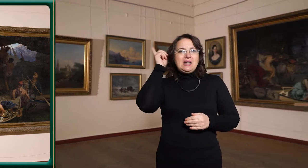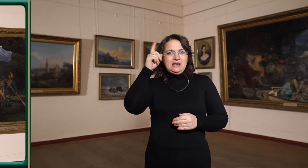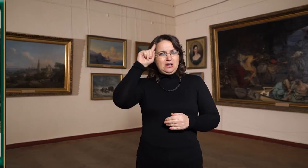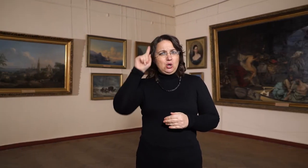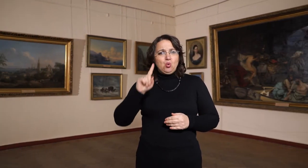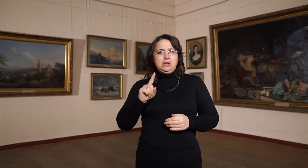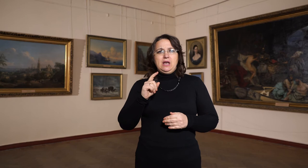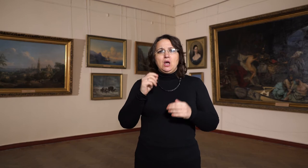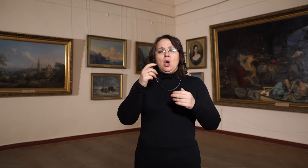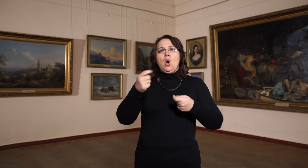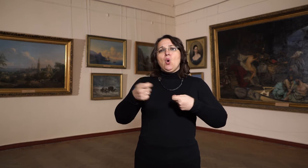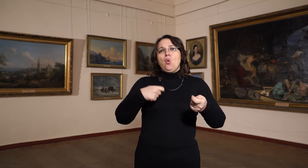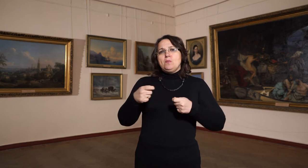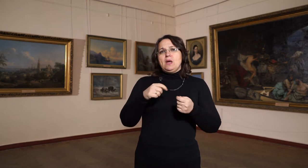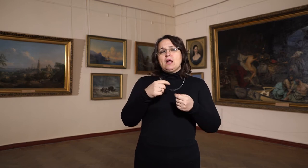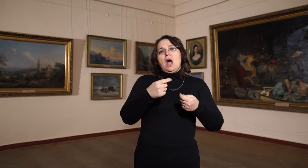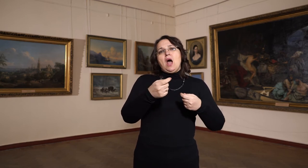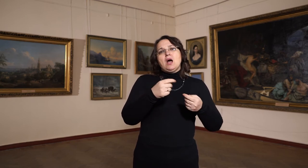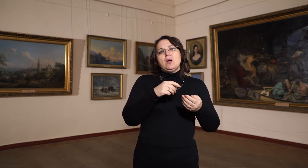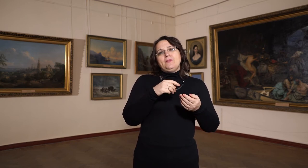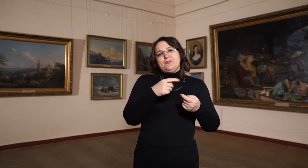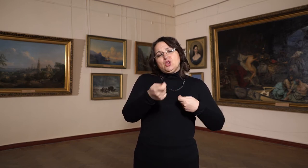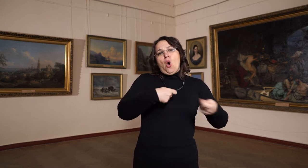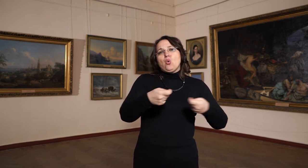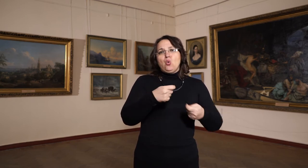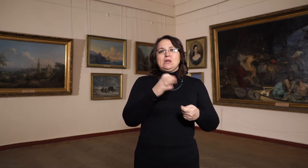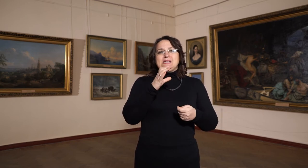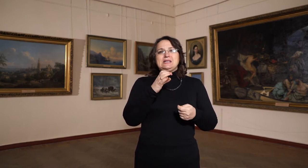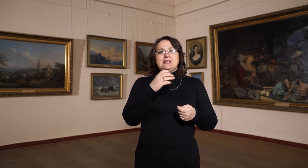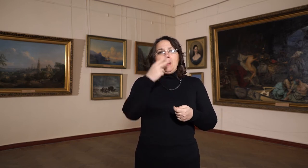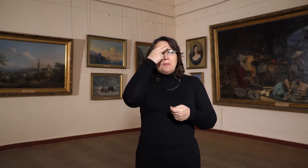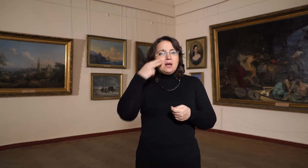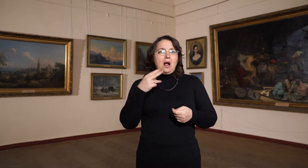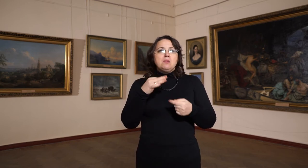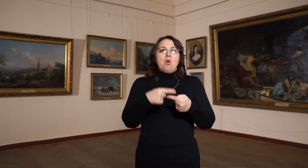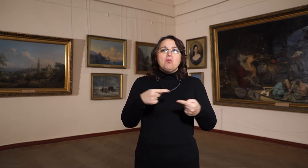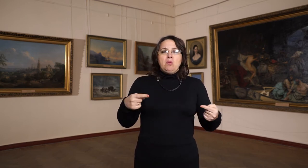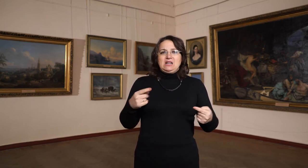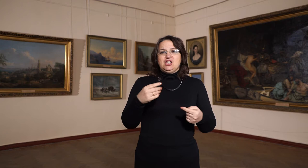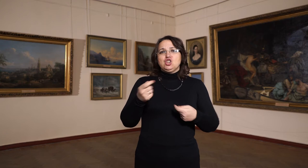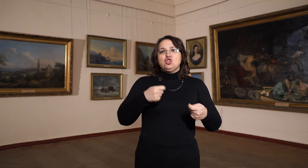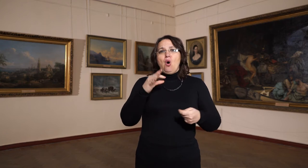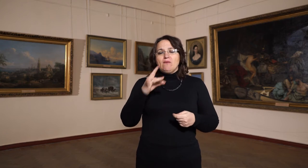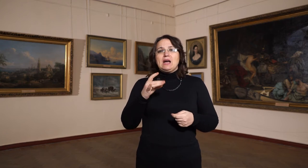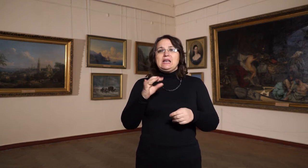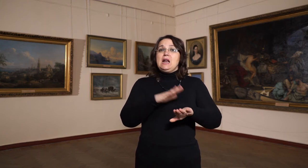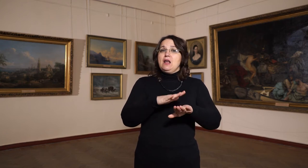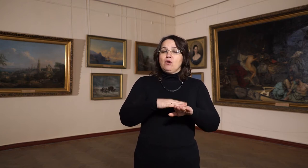центре, торгуется с пиратом-контрабандистом по поводу различных товаров. И жестом левой руки он указывает на